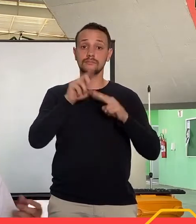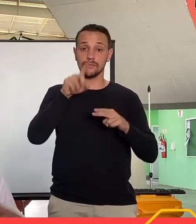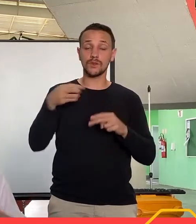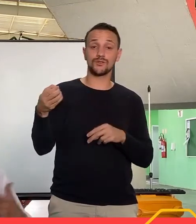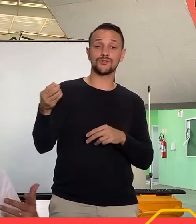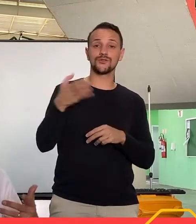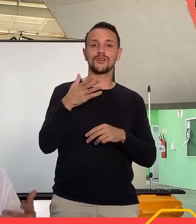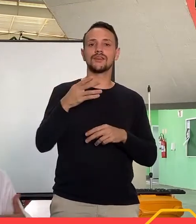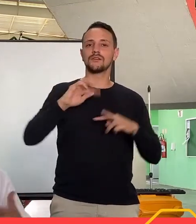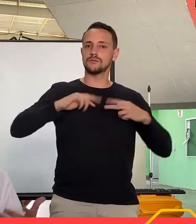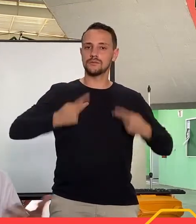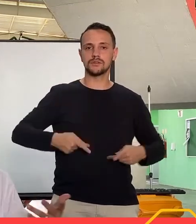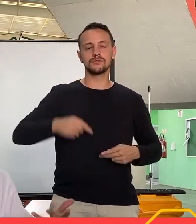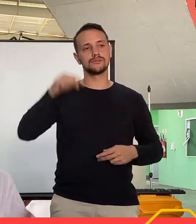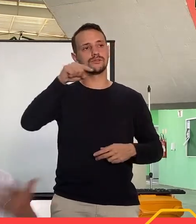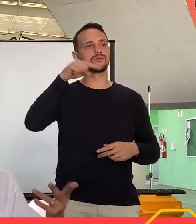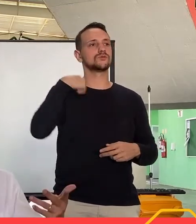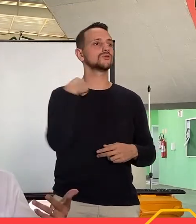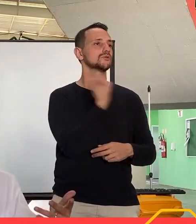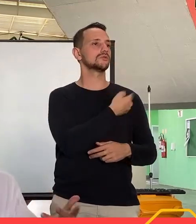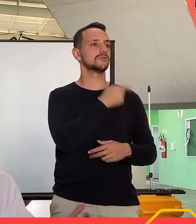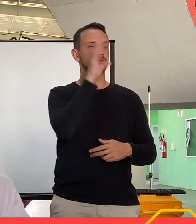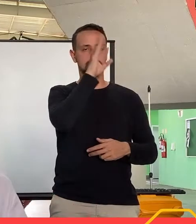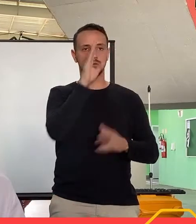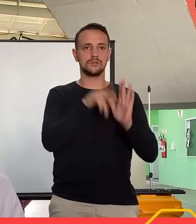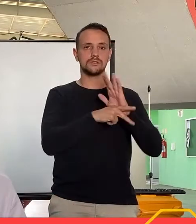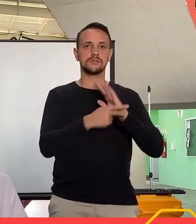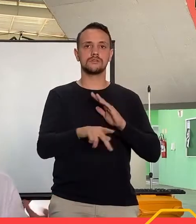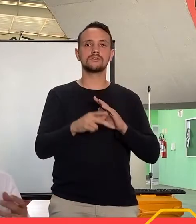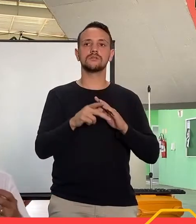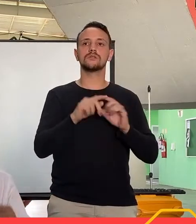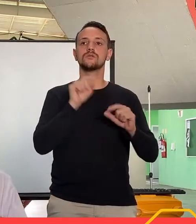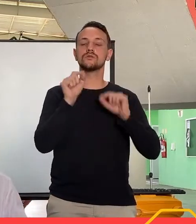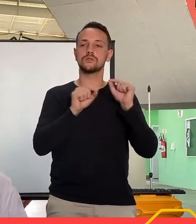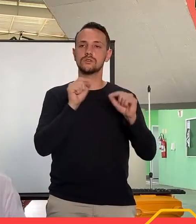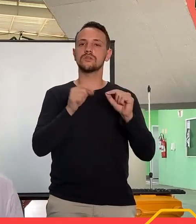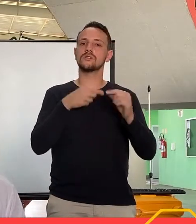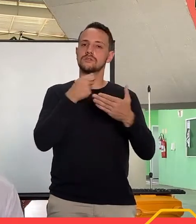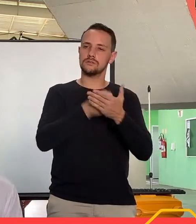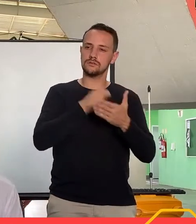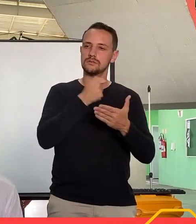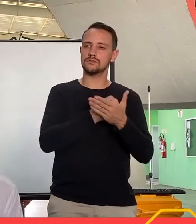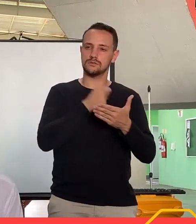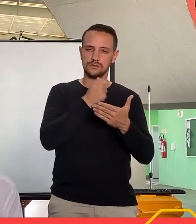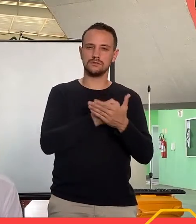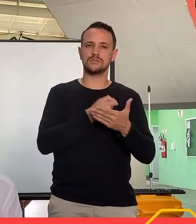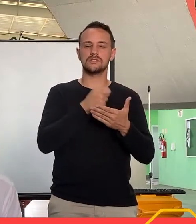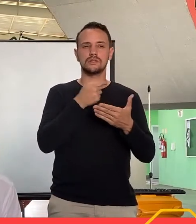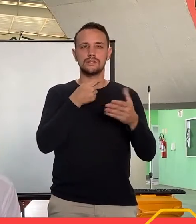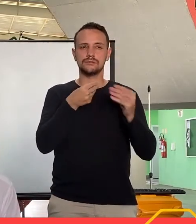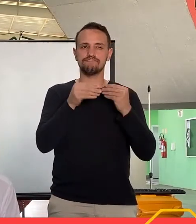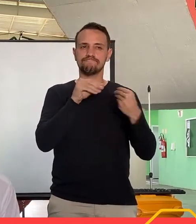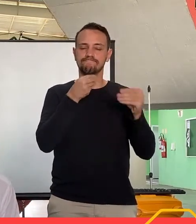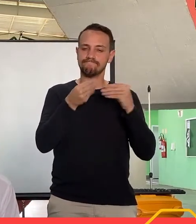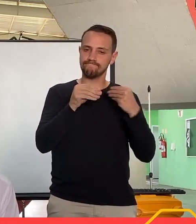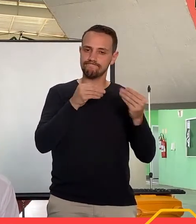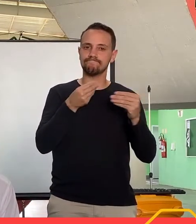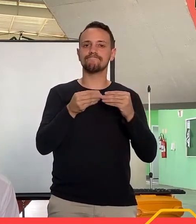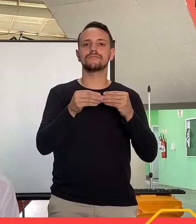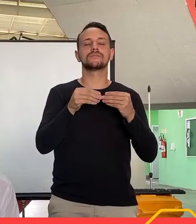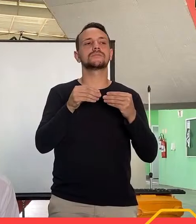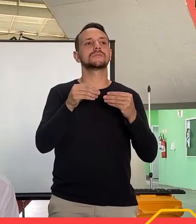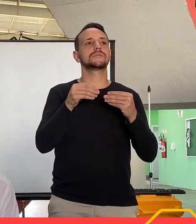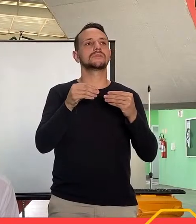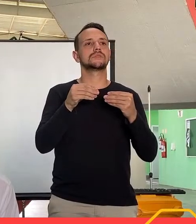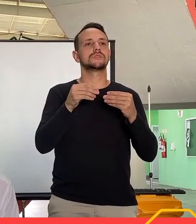muito recente para a humanidade e para os brasileiros, nós brasileiros, mais ainda. Então tudo isso é muito frágil e tem que